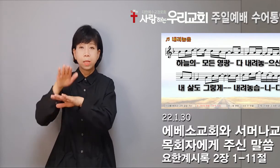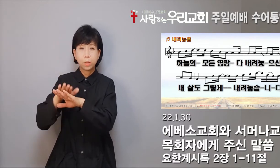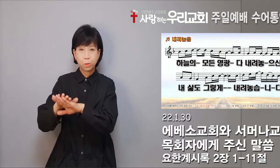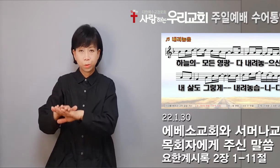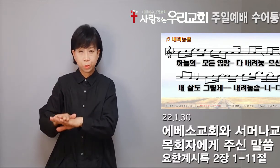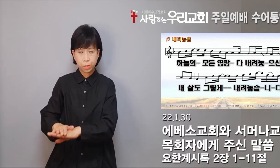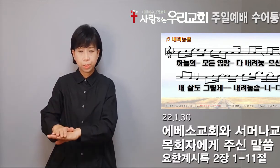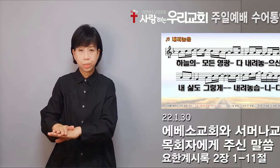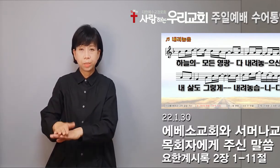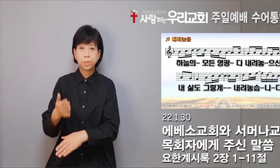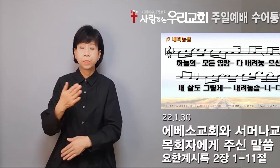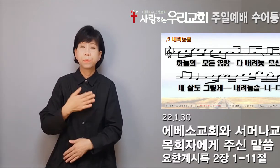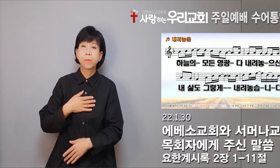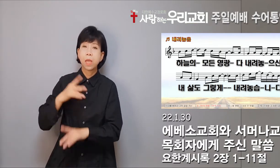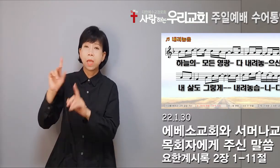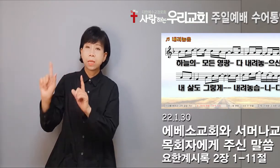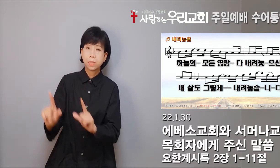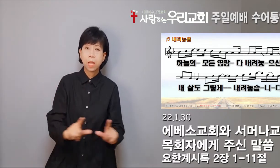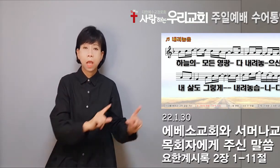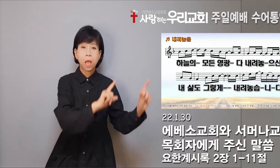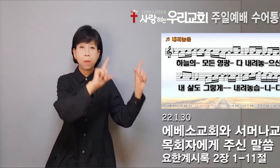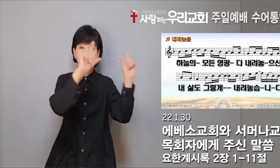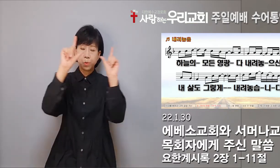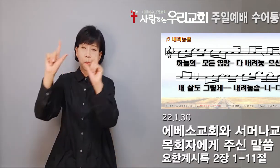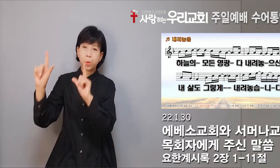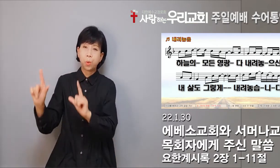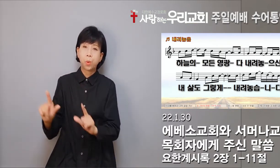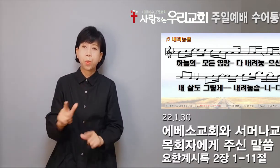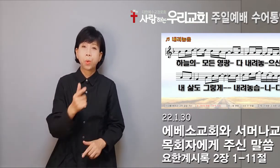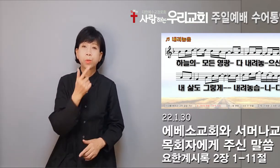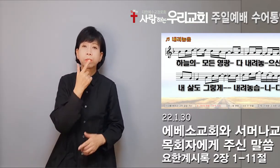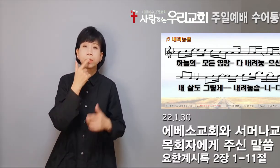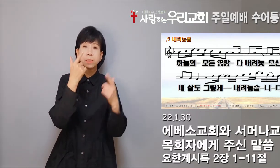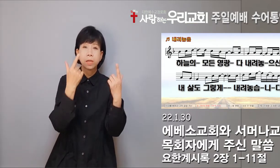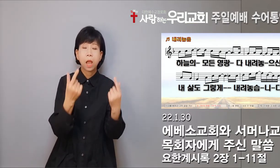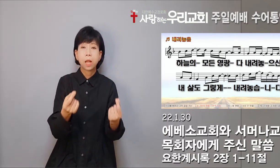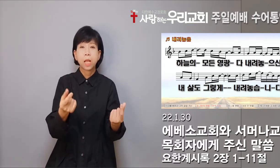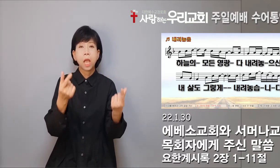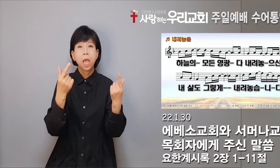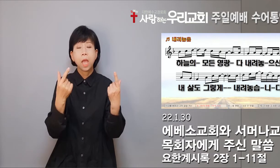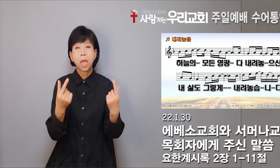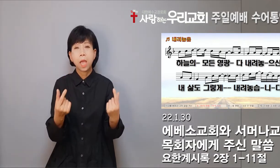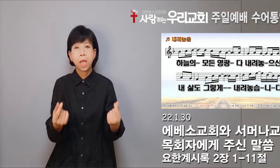내려놓으신 내 삶도 그렇게